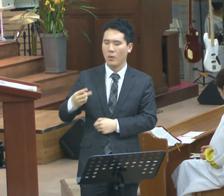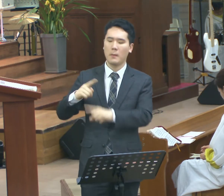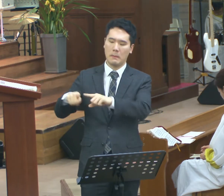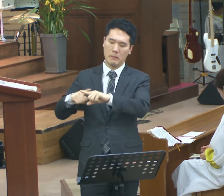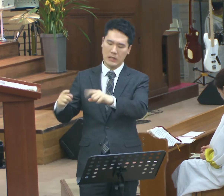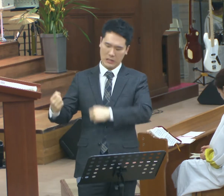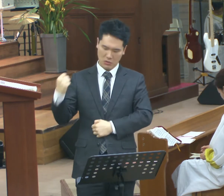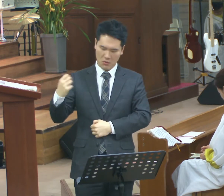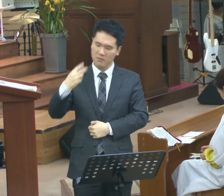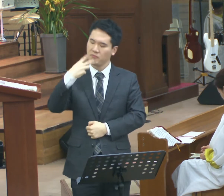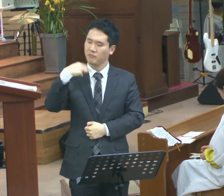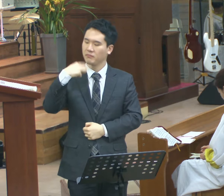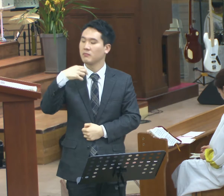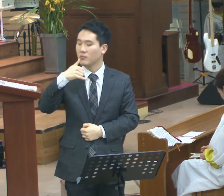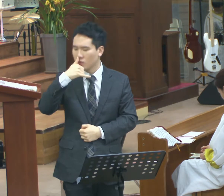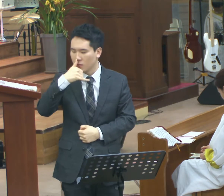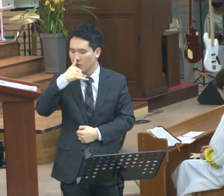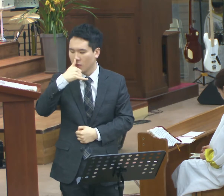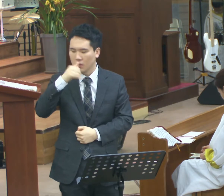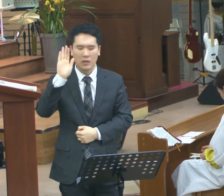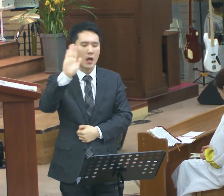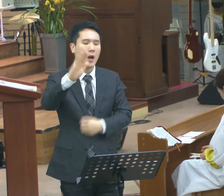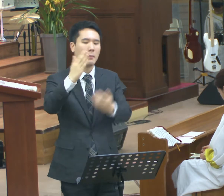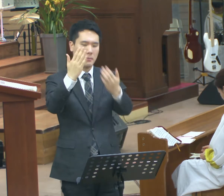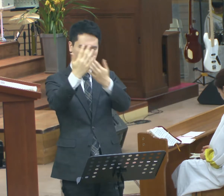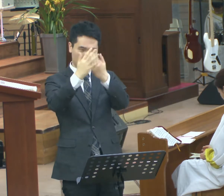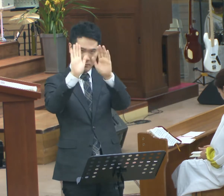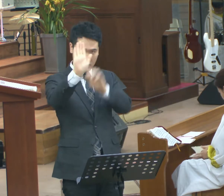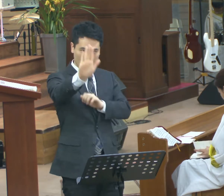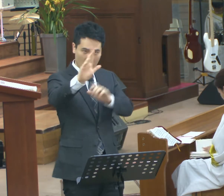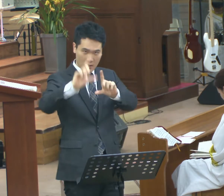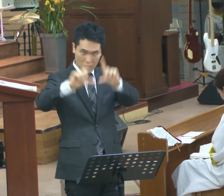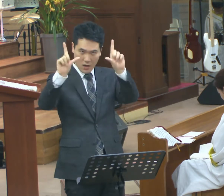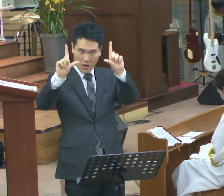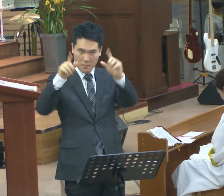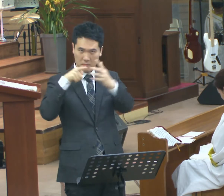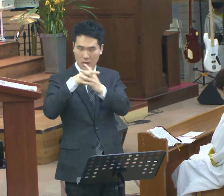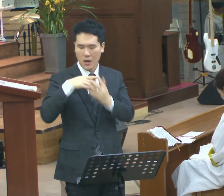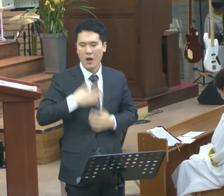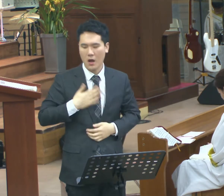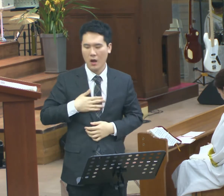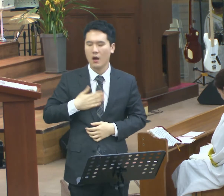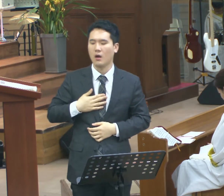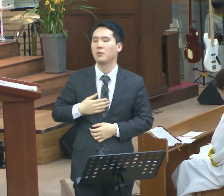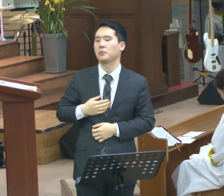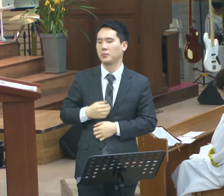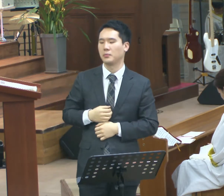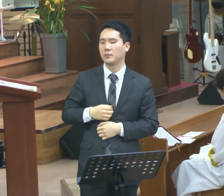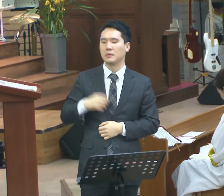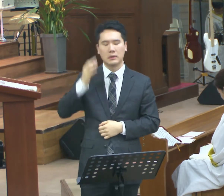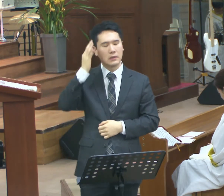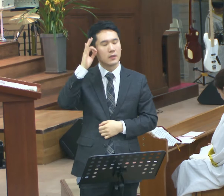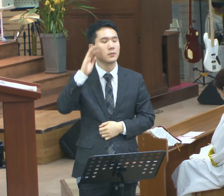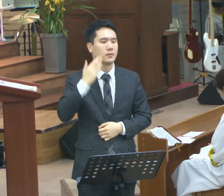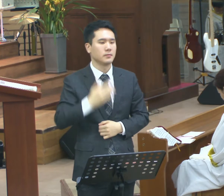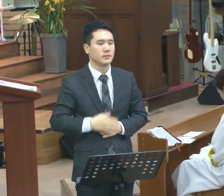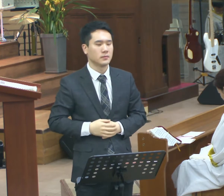판단력과 예지력을 가지고 있다는 사실을 우리는 발견하게 됩니다. 45절,